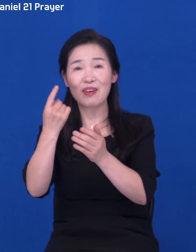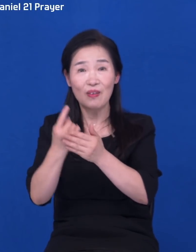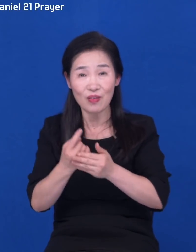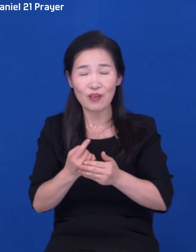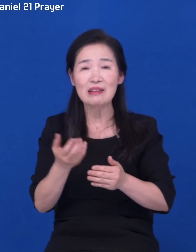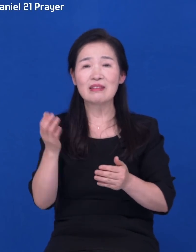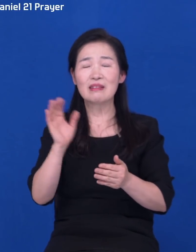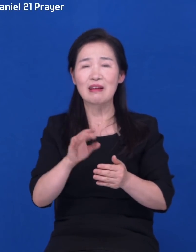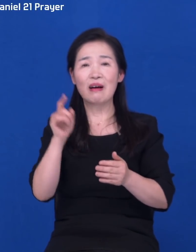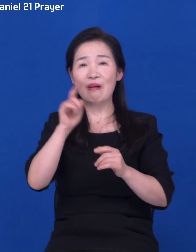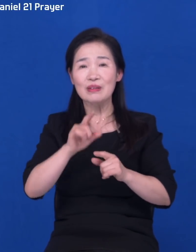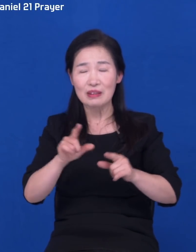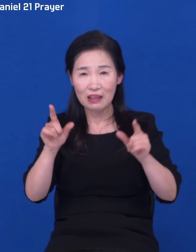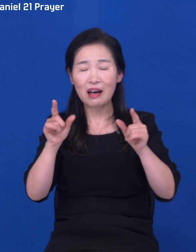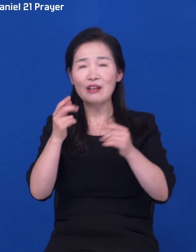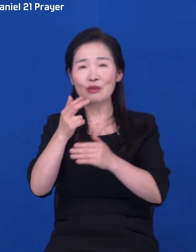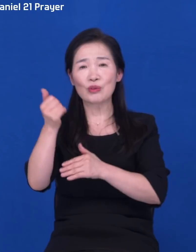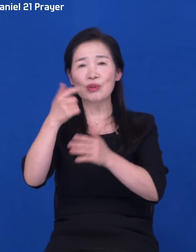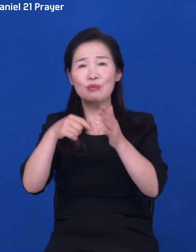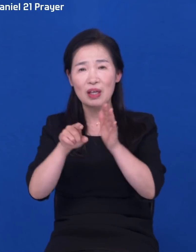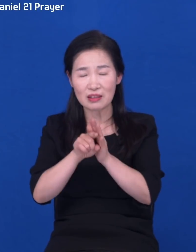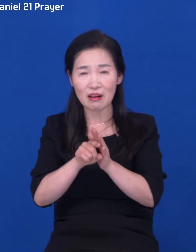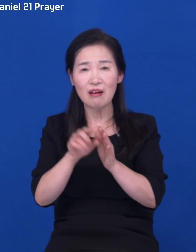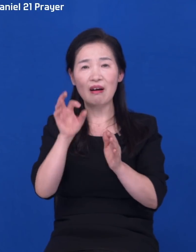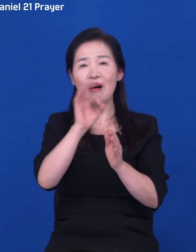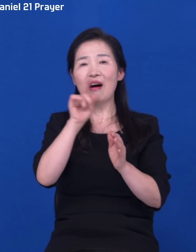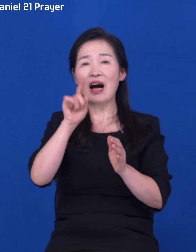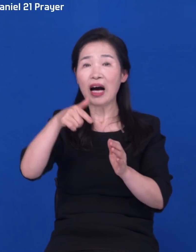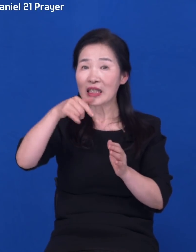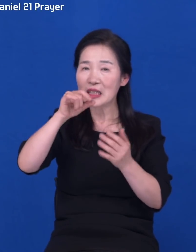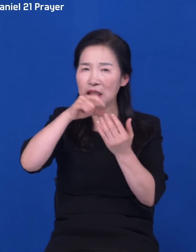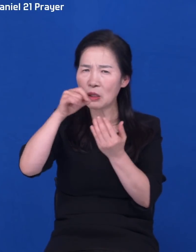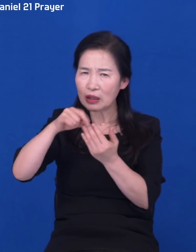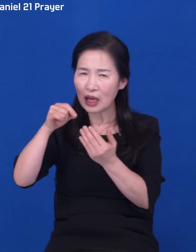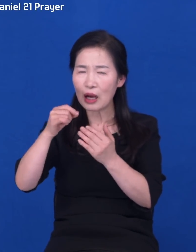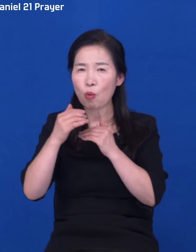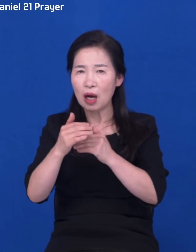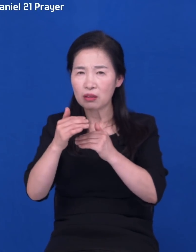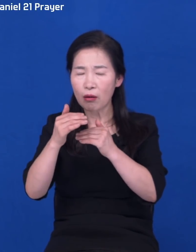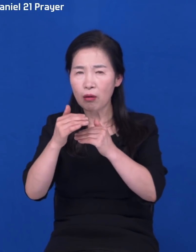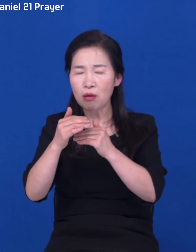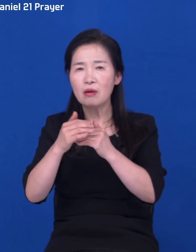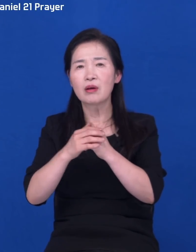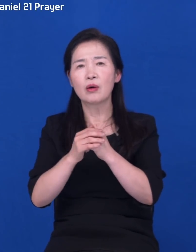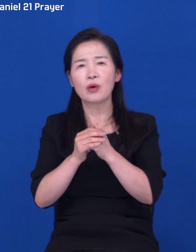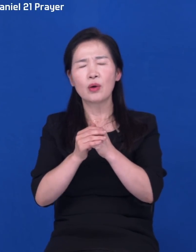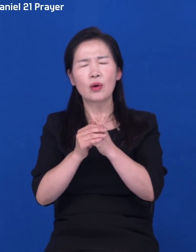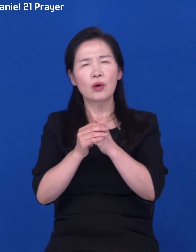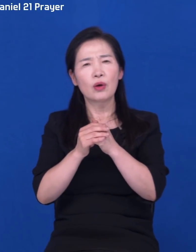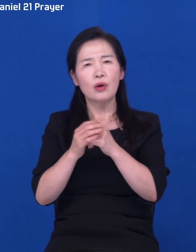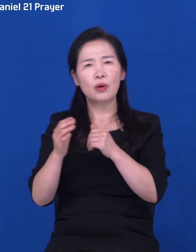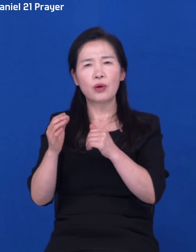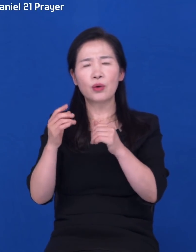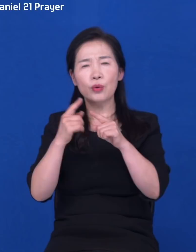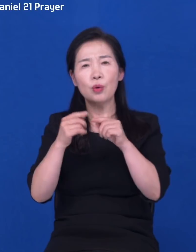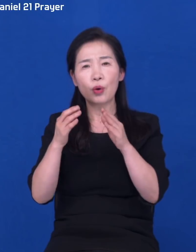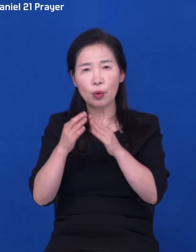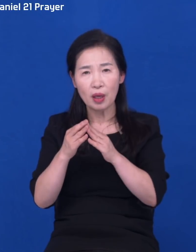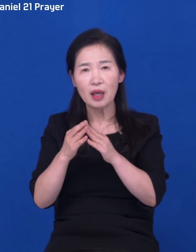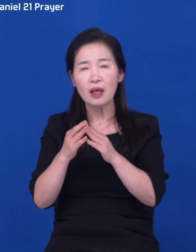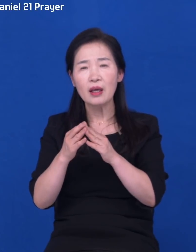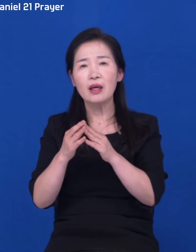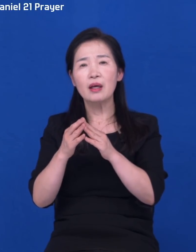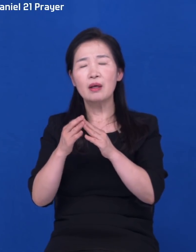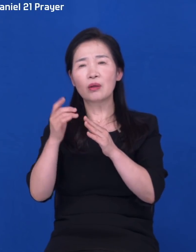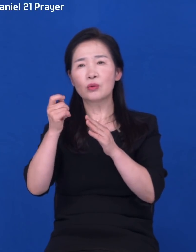위해서 선교를 하기 위해서 이 악기를 선택하는 과정에서 제가 이걸 하다 보니까 교회를 다니던 거를 제가 조금씩